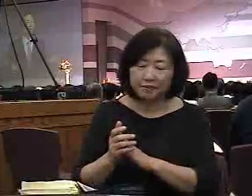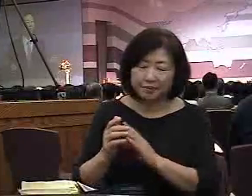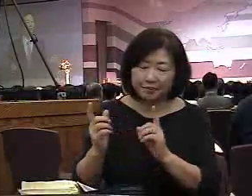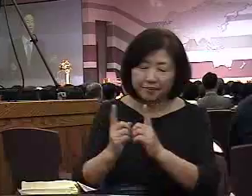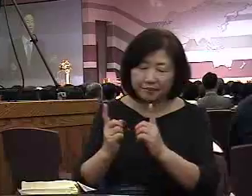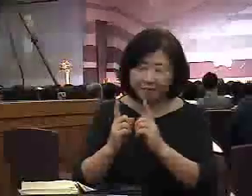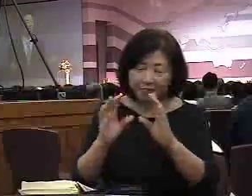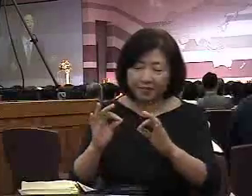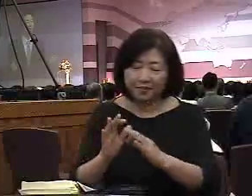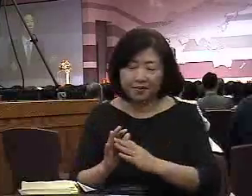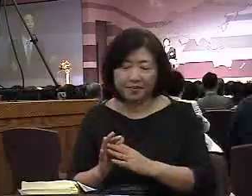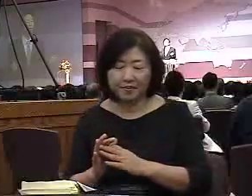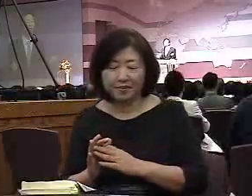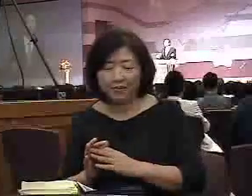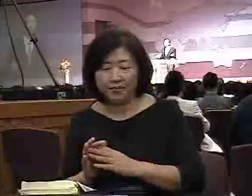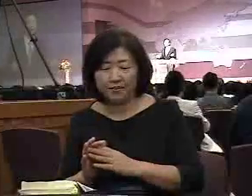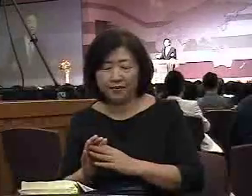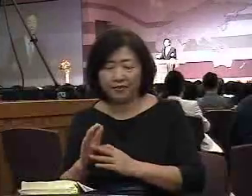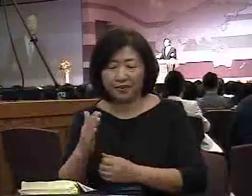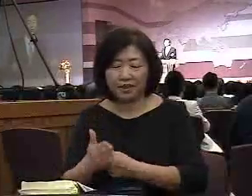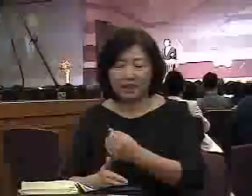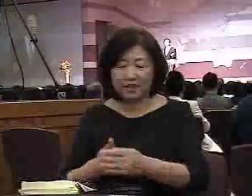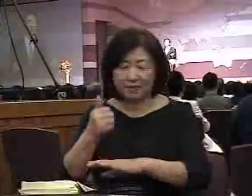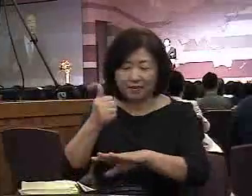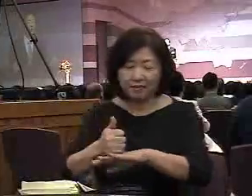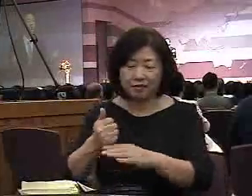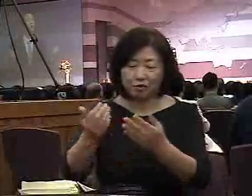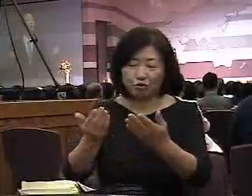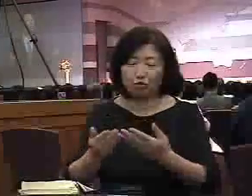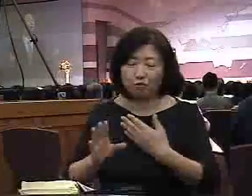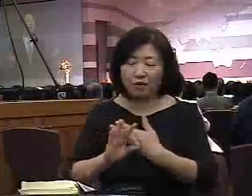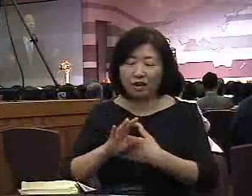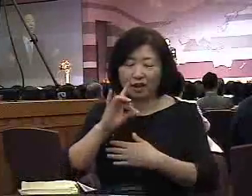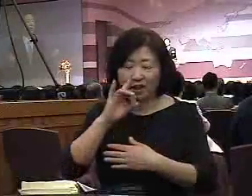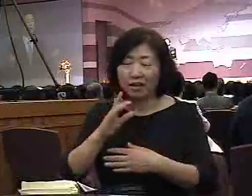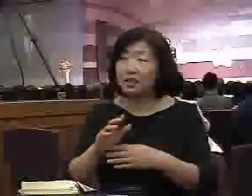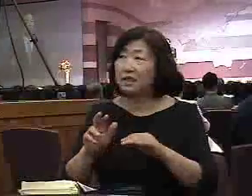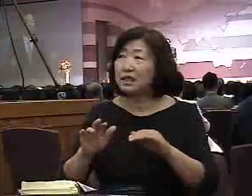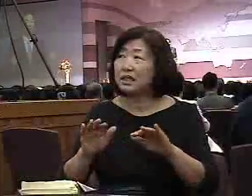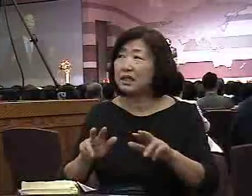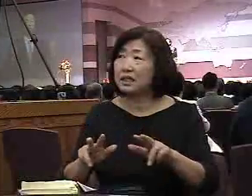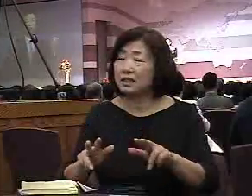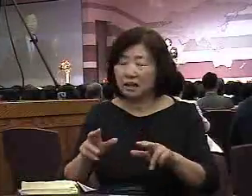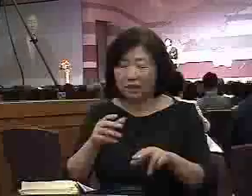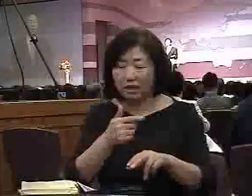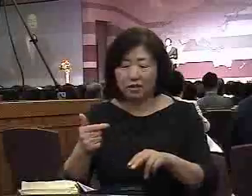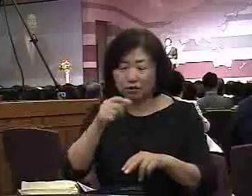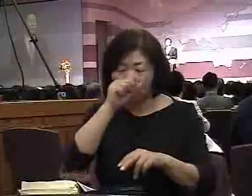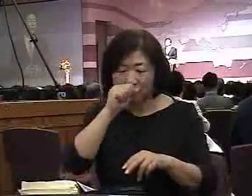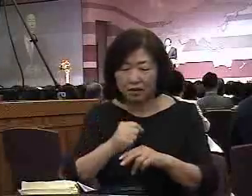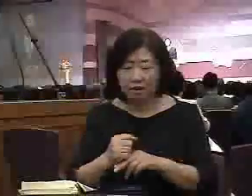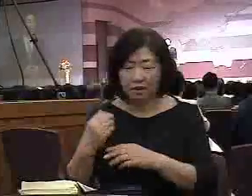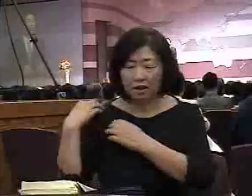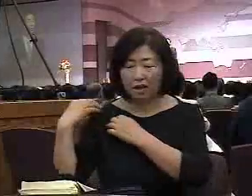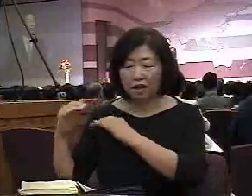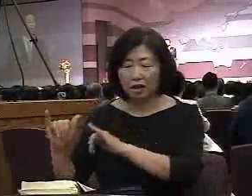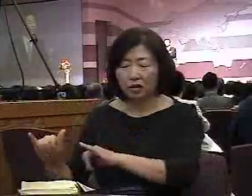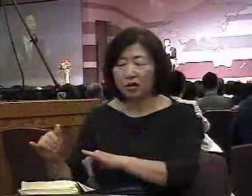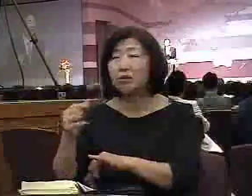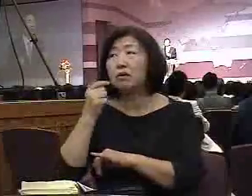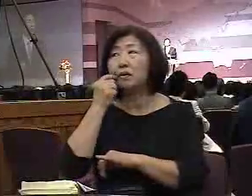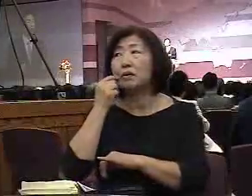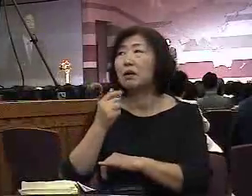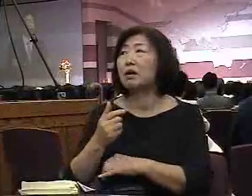만나볼게요. 하나님 나중에 주시면 안 돼요. 지금 이거 너무 좋은데. 그것을 못 내려놓고 있기 때문에 하나님의